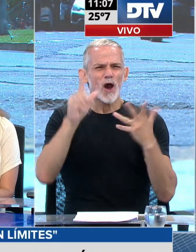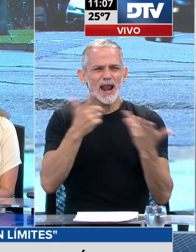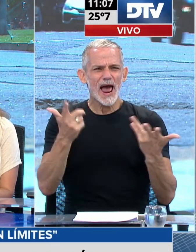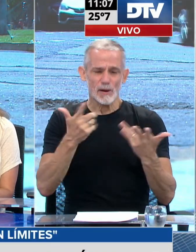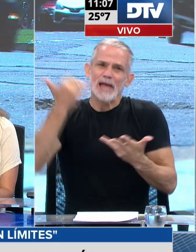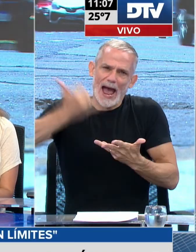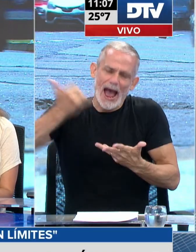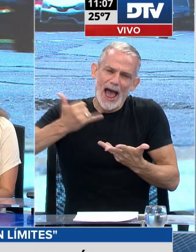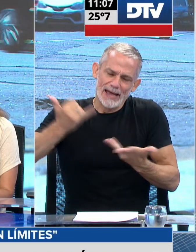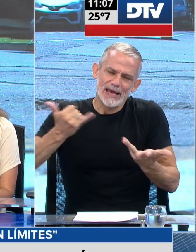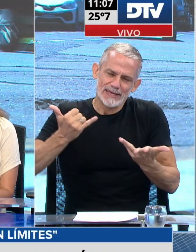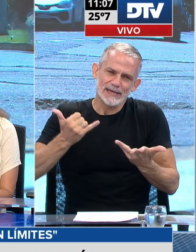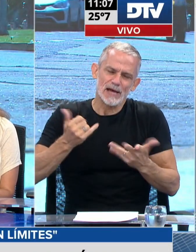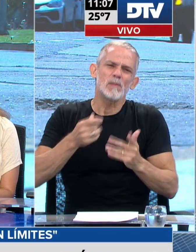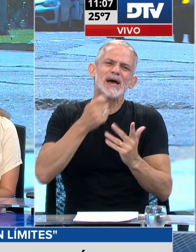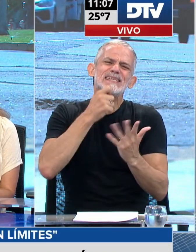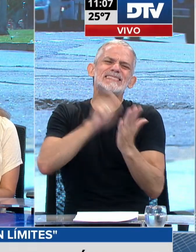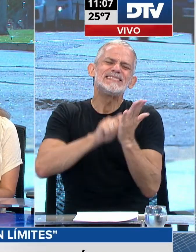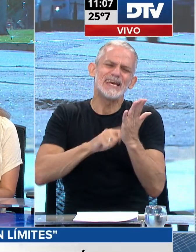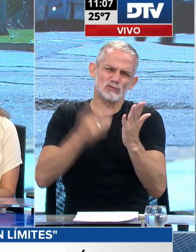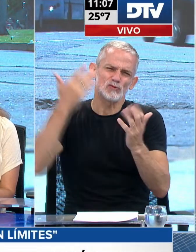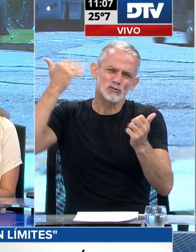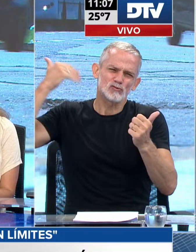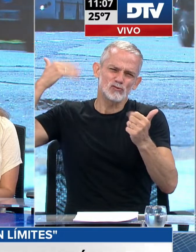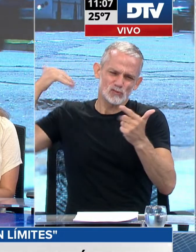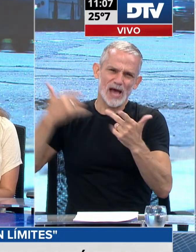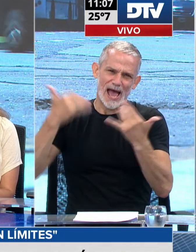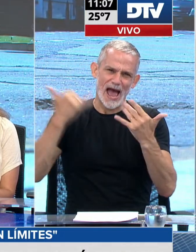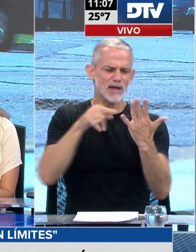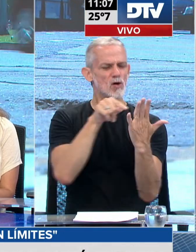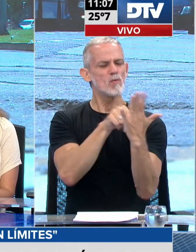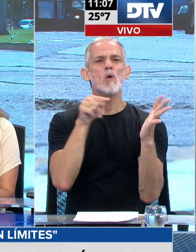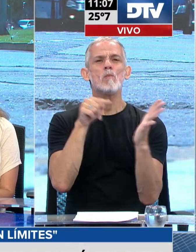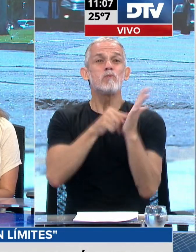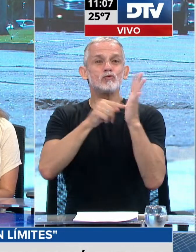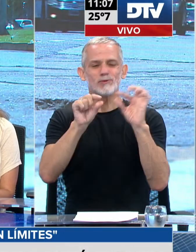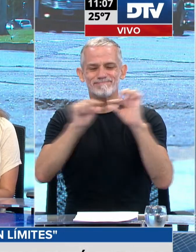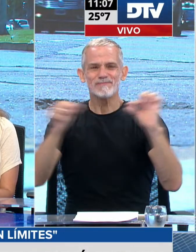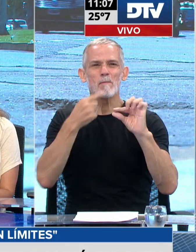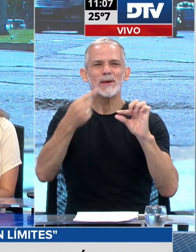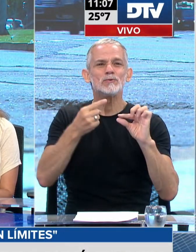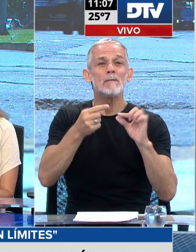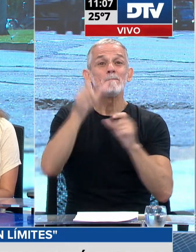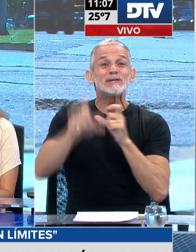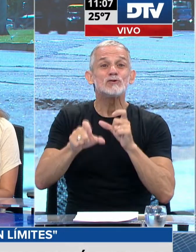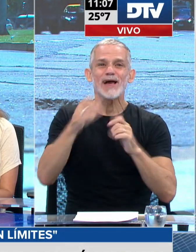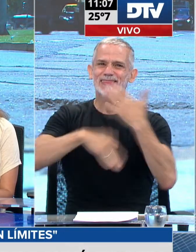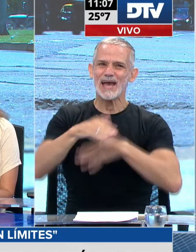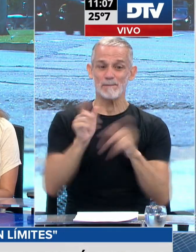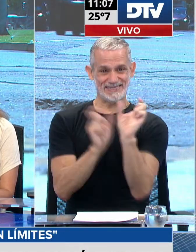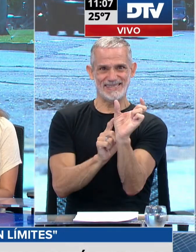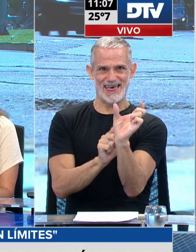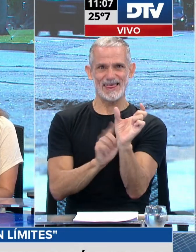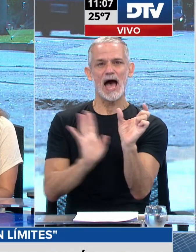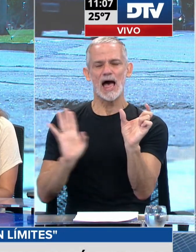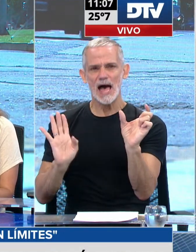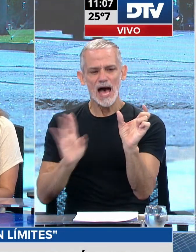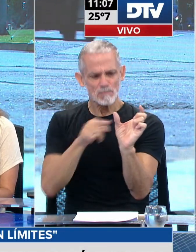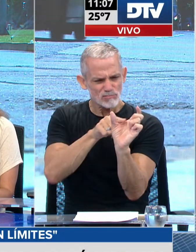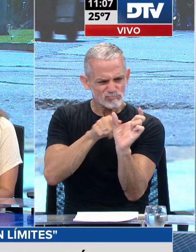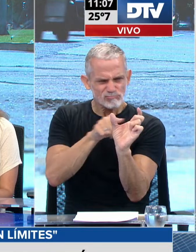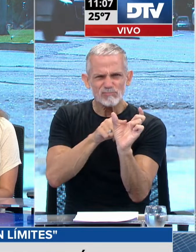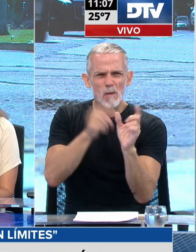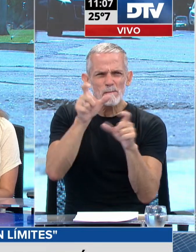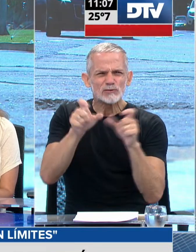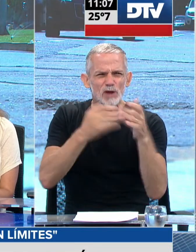desde ya hace algunos censos el ítem que contempla a las personas con discapacidad. Lo que pasa es que